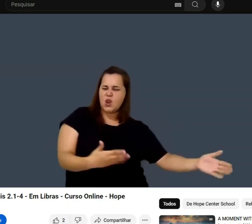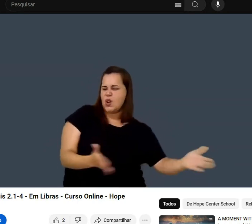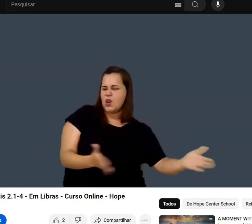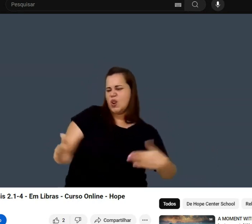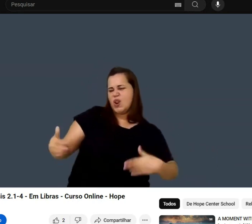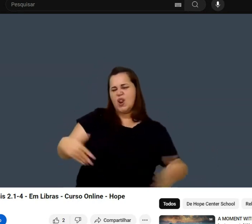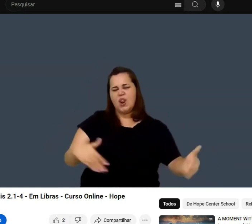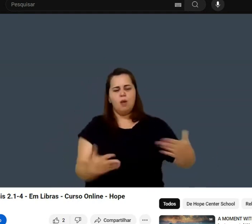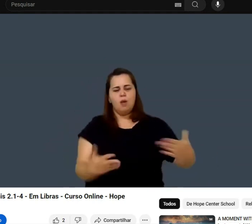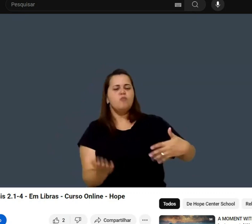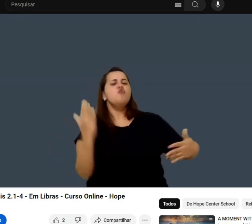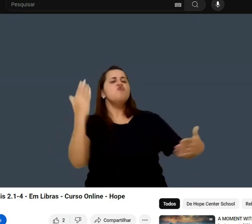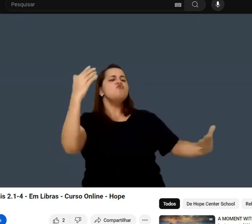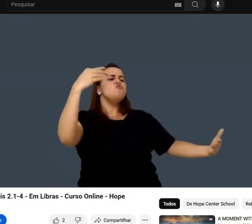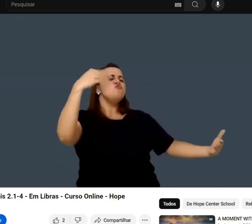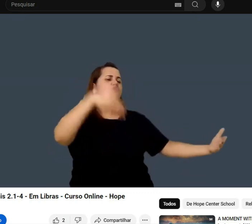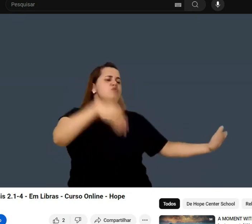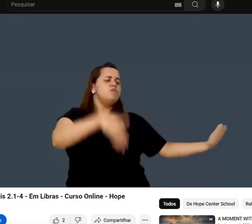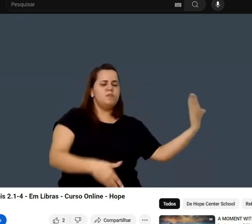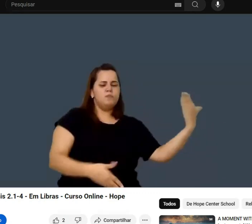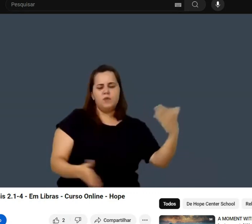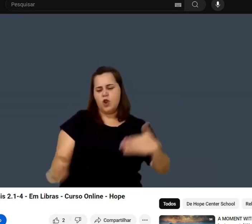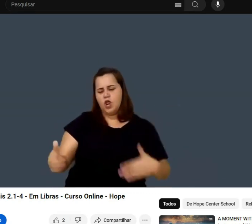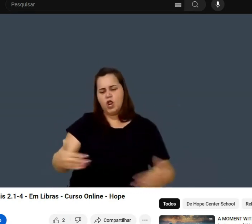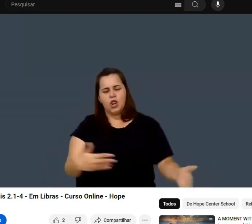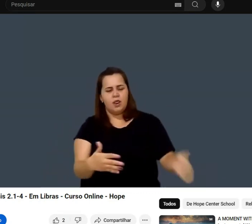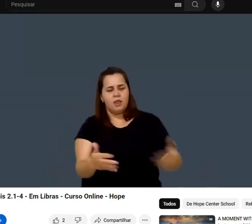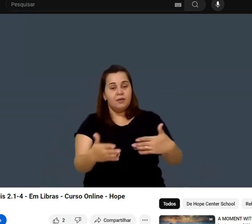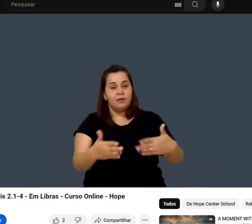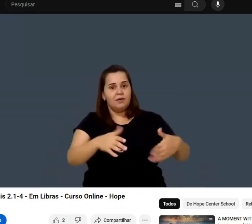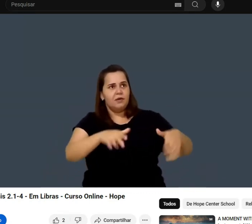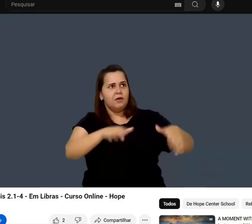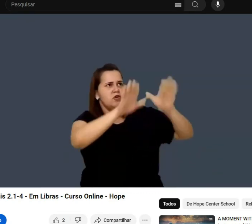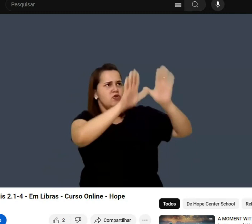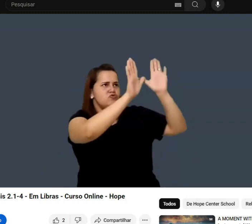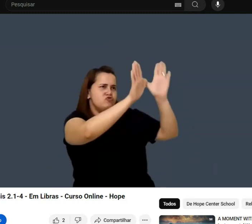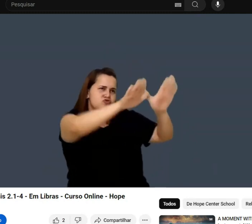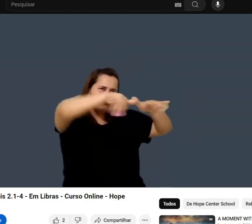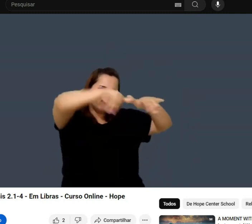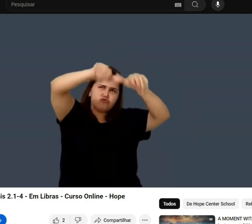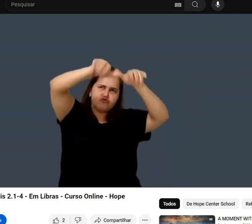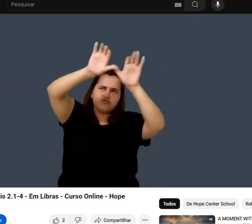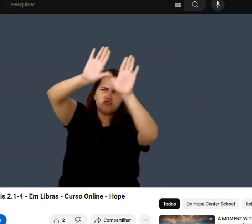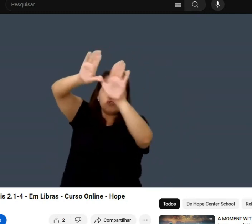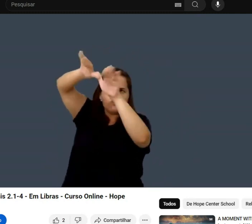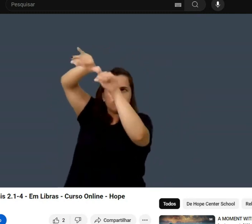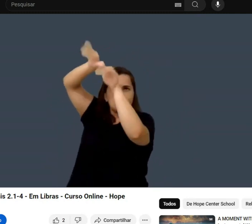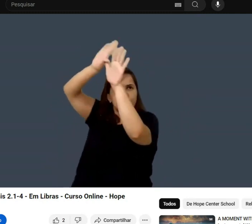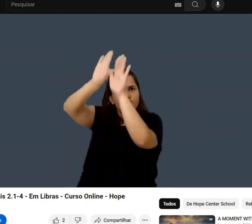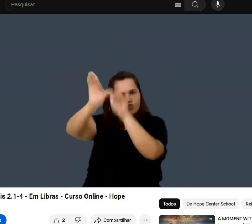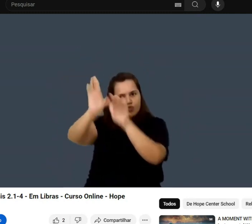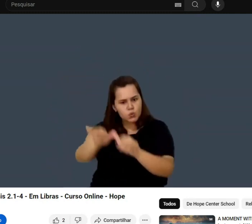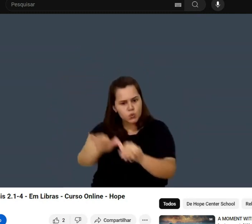nos mares, ali ele já tinha criado todos os animais, grandes e pequenos, as aves